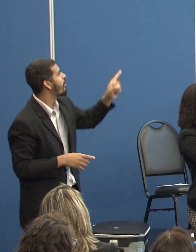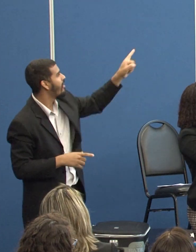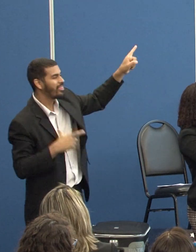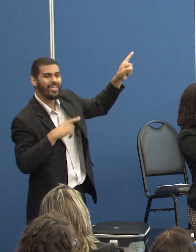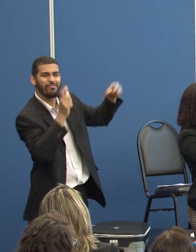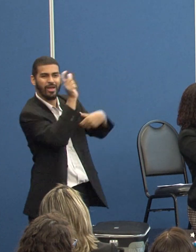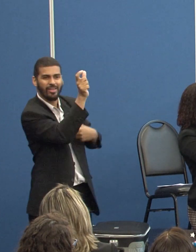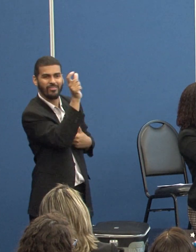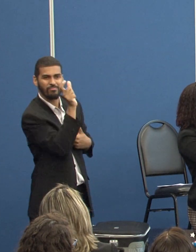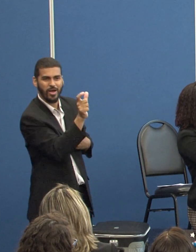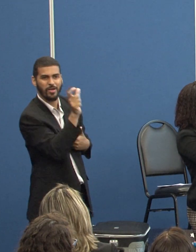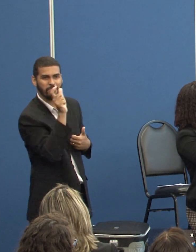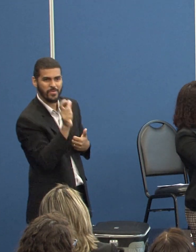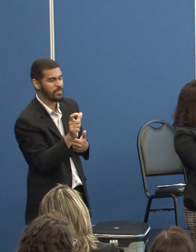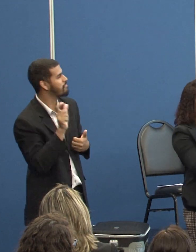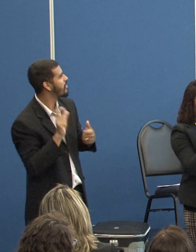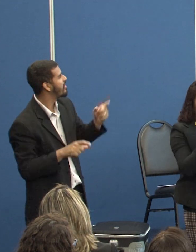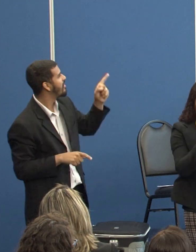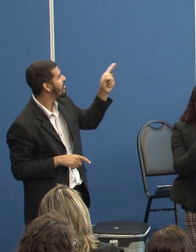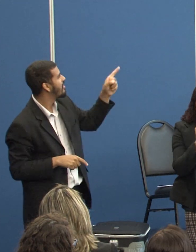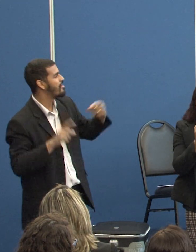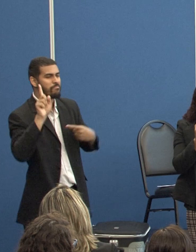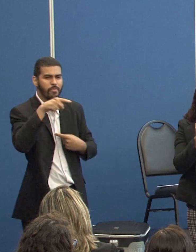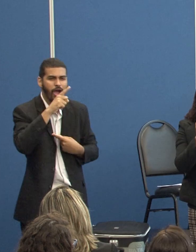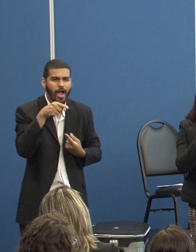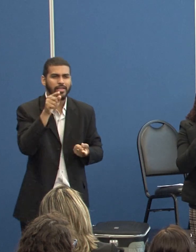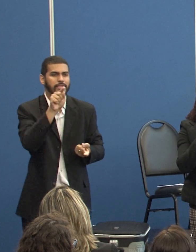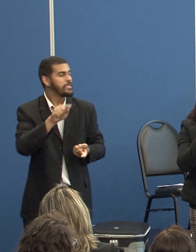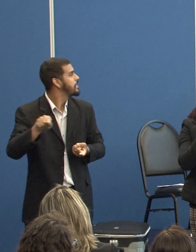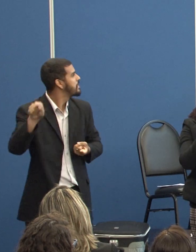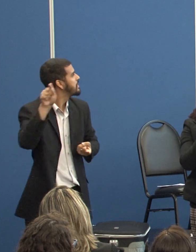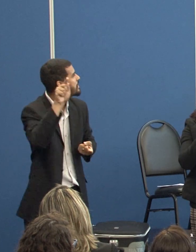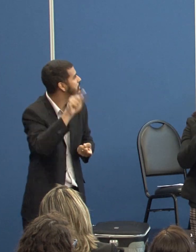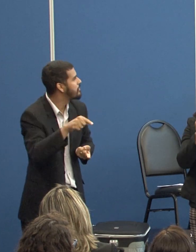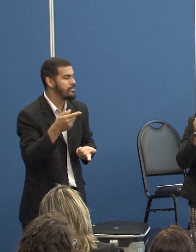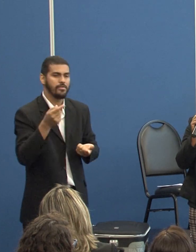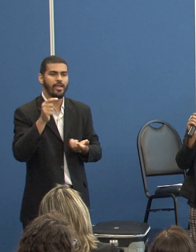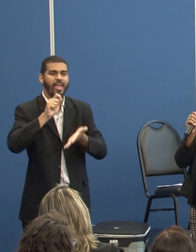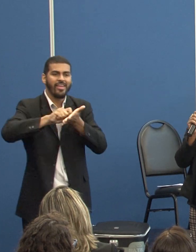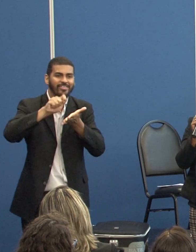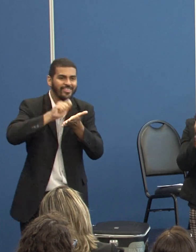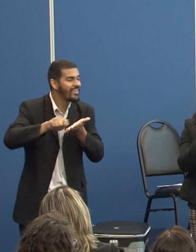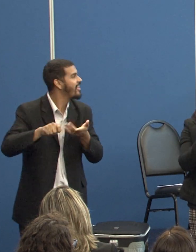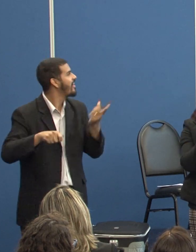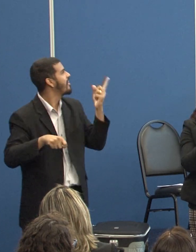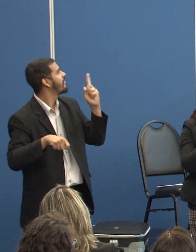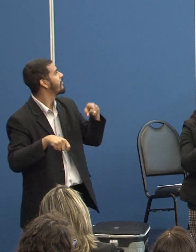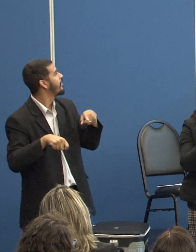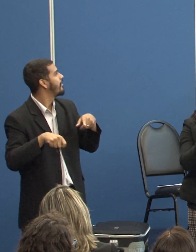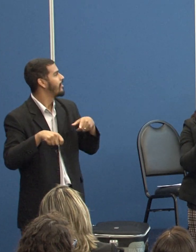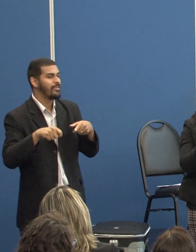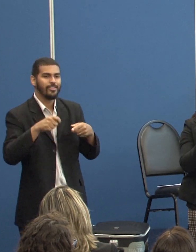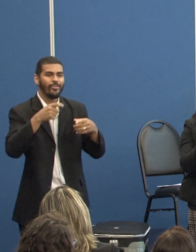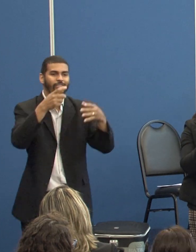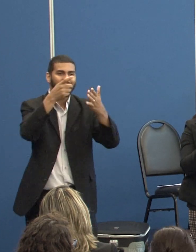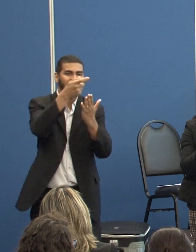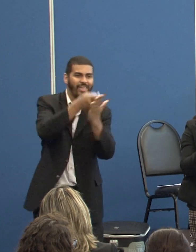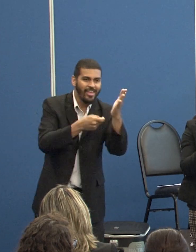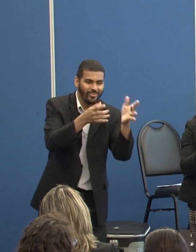transcreva, retire do texto, numere e sinalize. Esses comandos precisam também estar enfatizados na questão